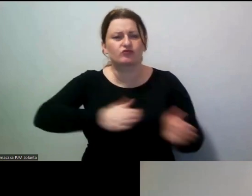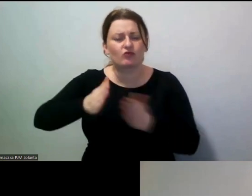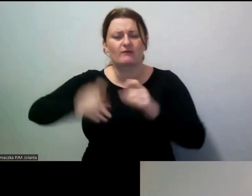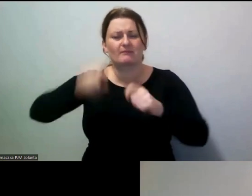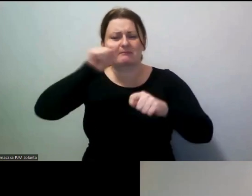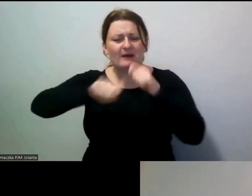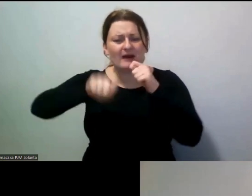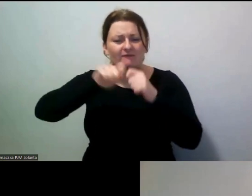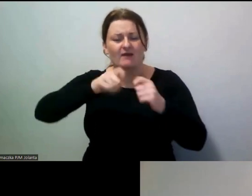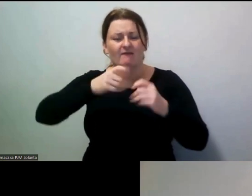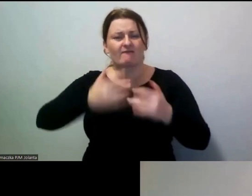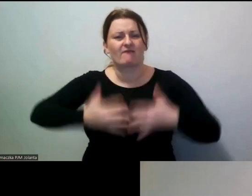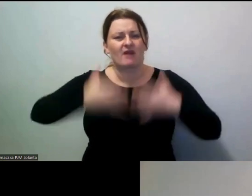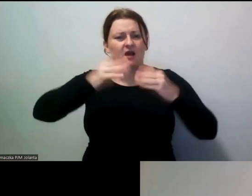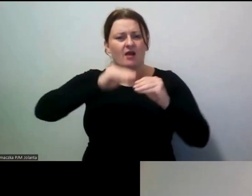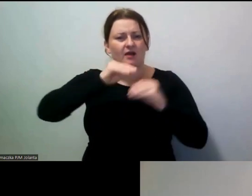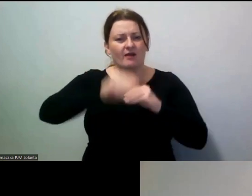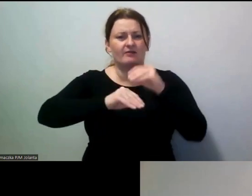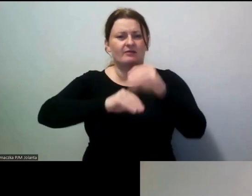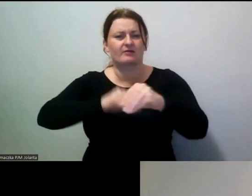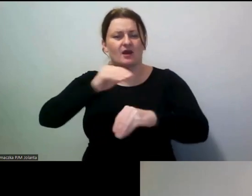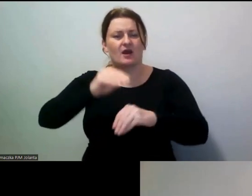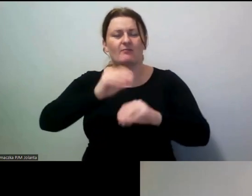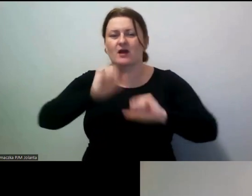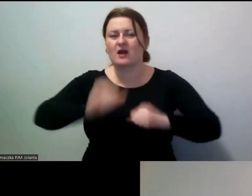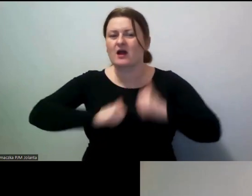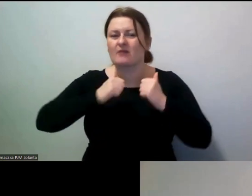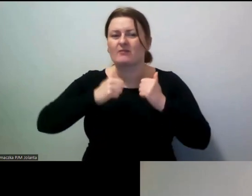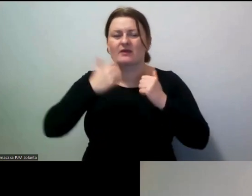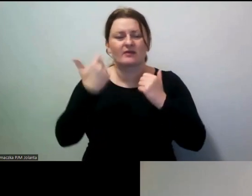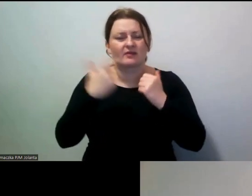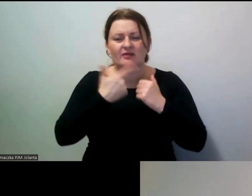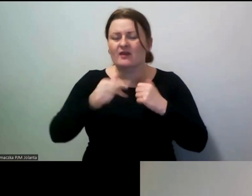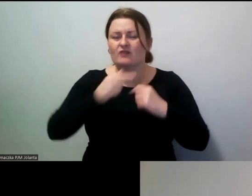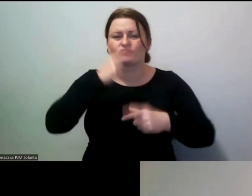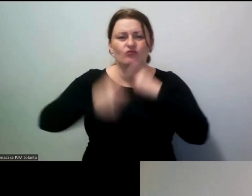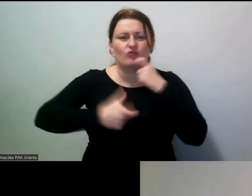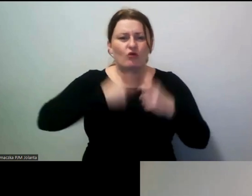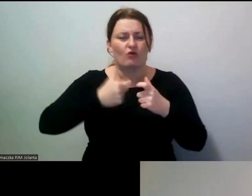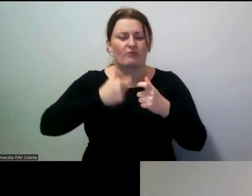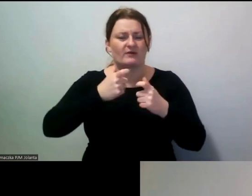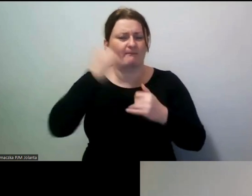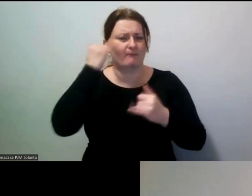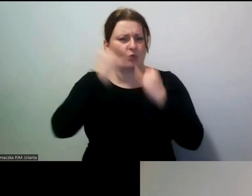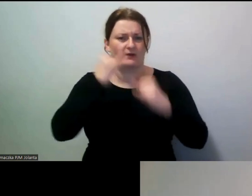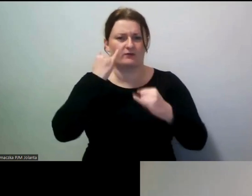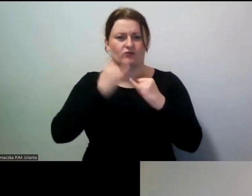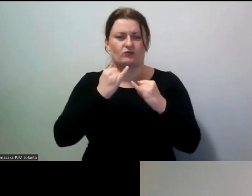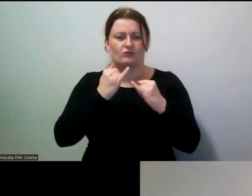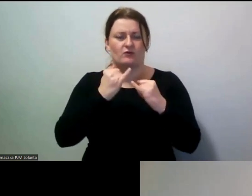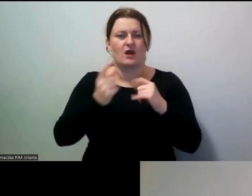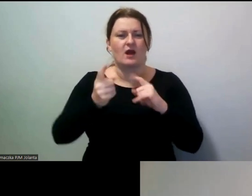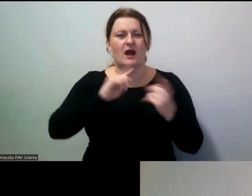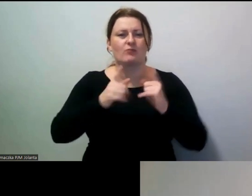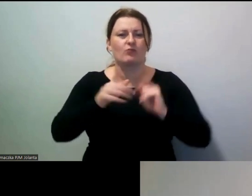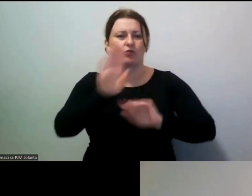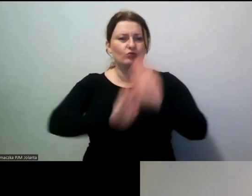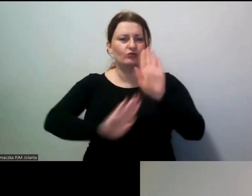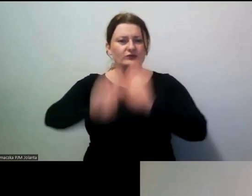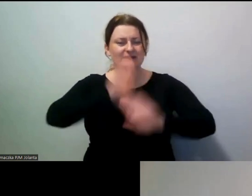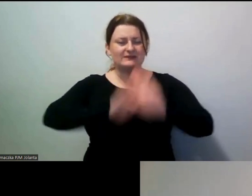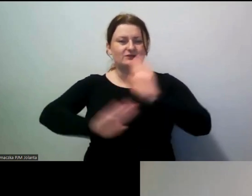było wieloetapowe, by na żadnym z tych etapów nie popełnić błędu albo uniknąć